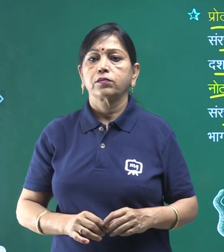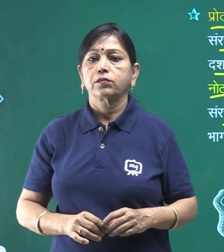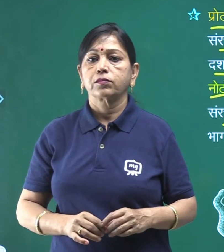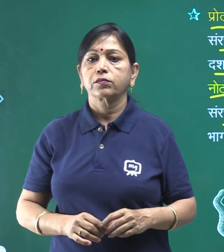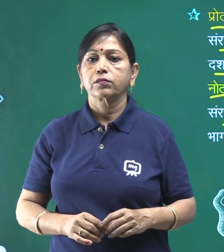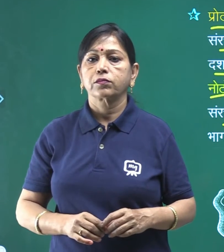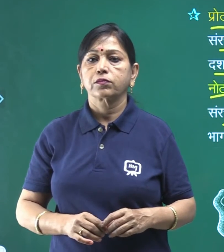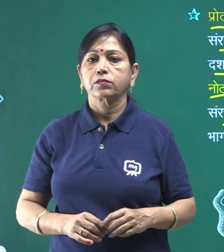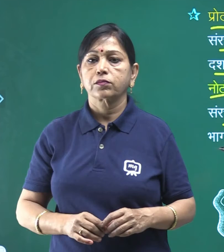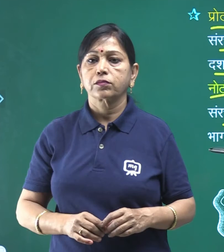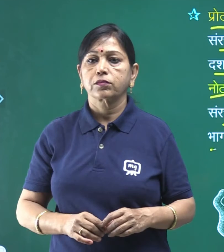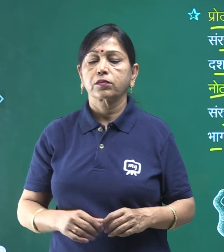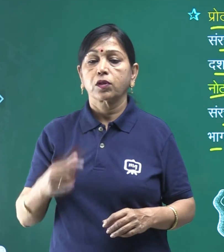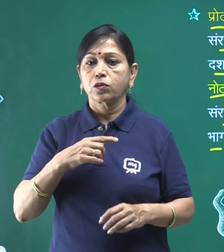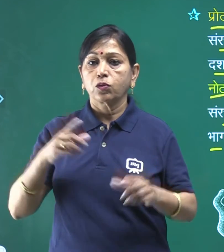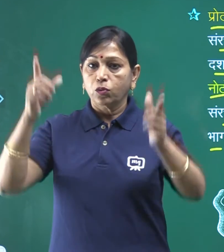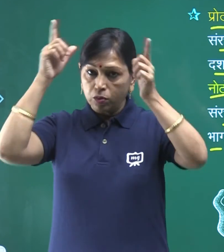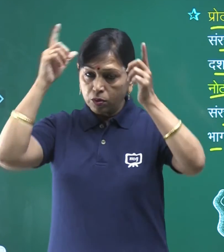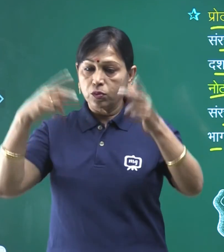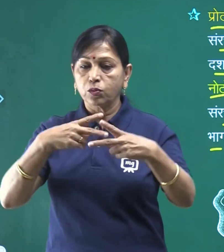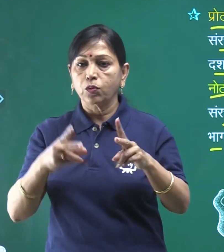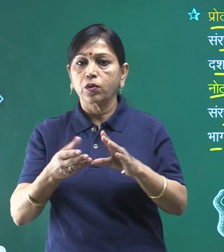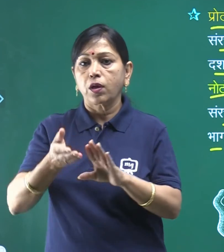जो जंतुओं के पृष्ठभाग पर